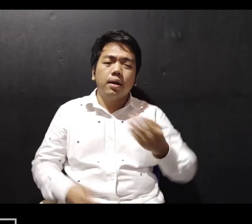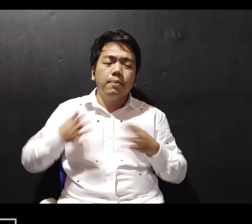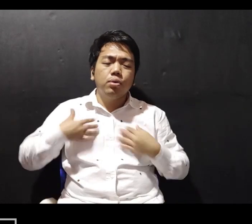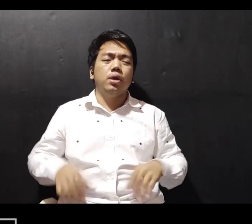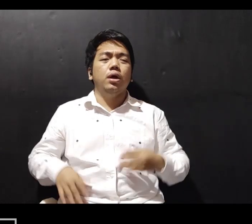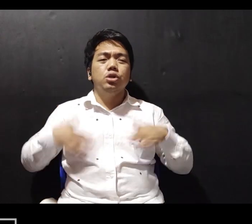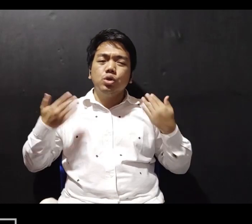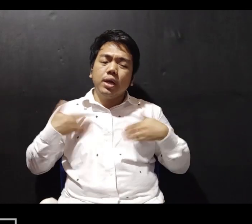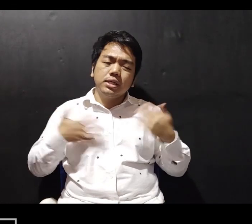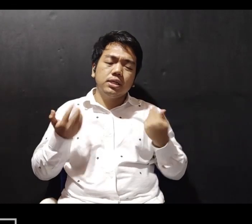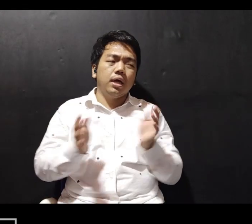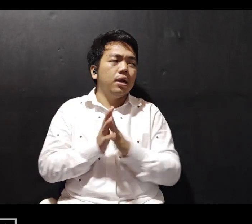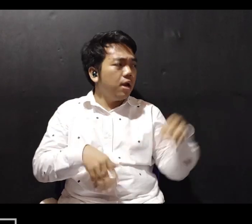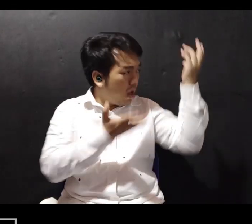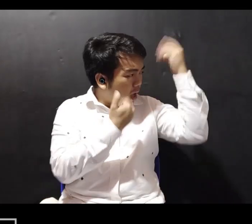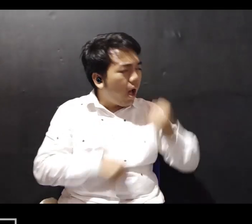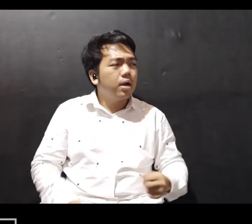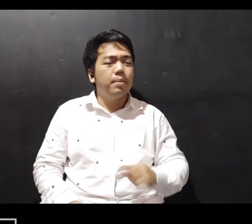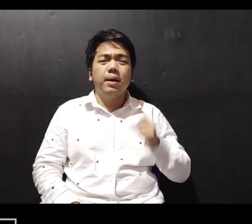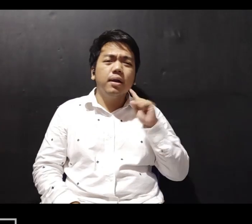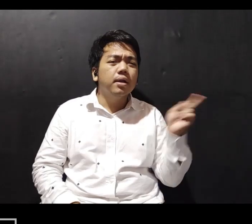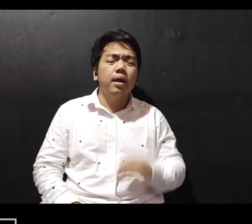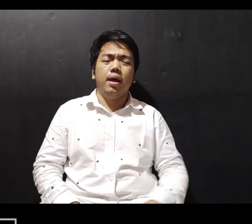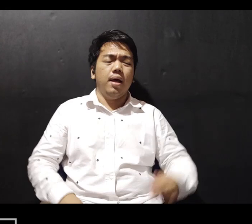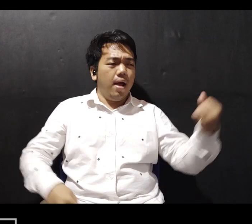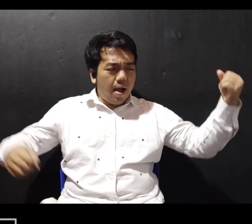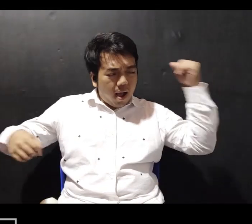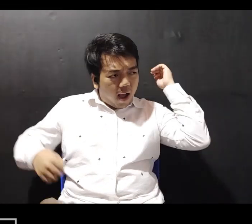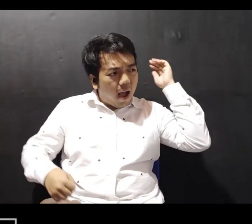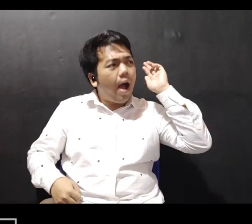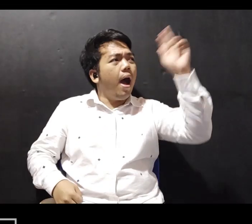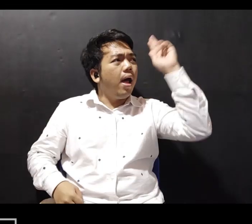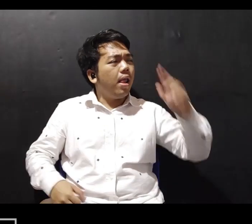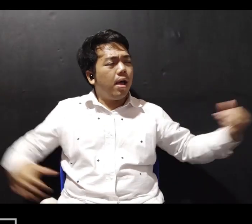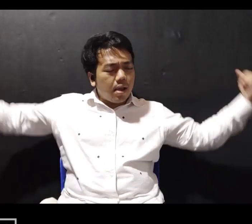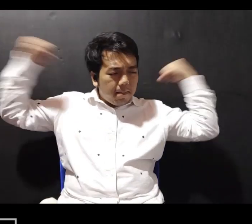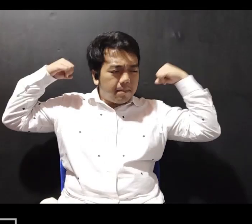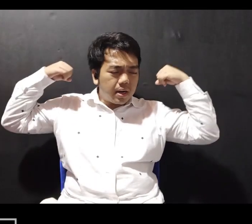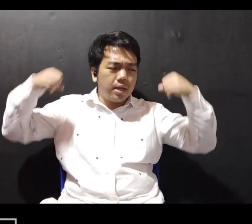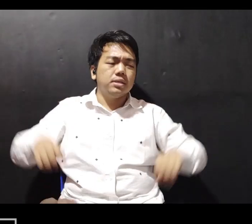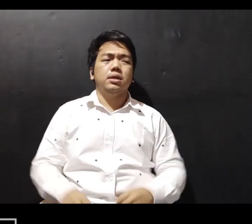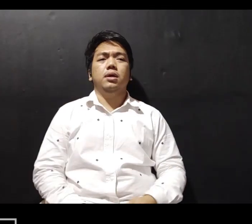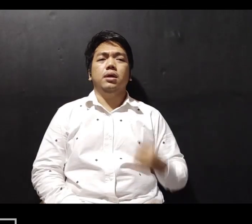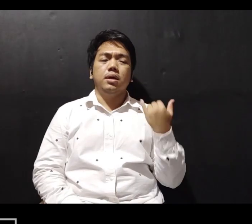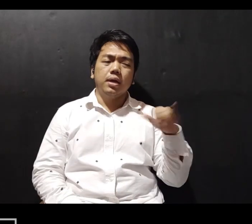dia Tuhan yang tidak berubah. Dia adalah Allah yang perkasa, yang selalu mengasihi kita.